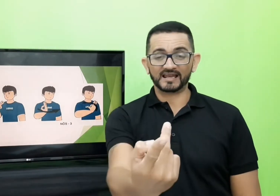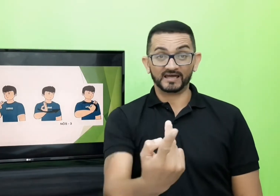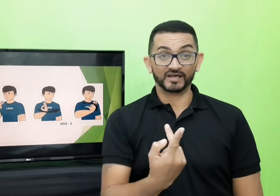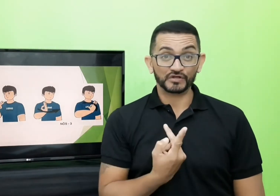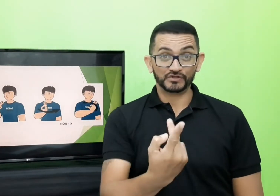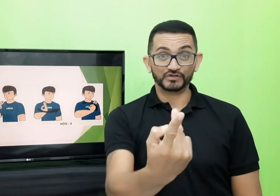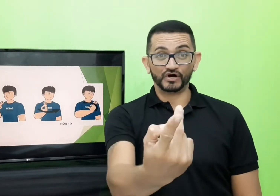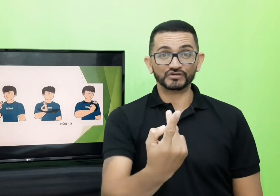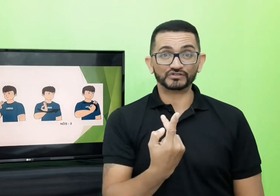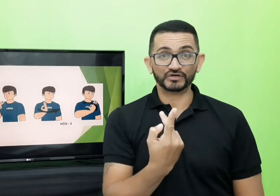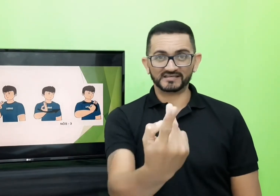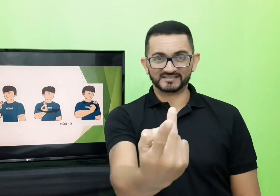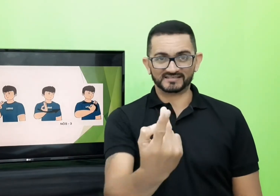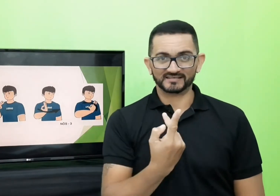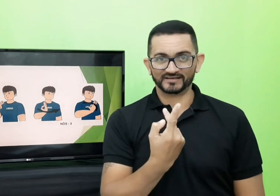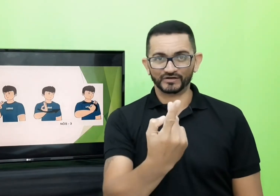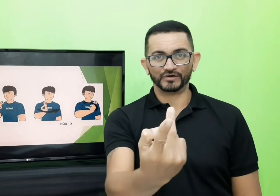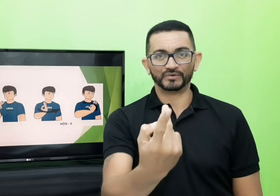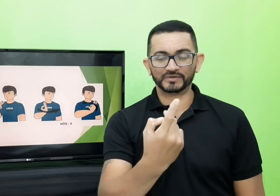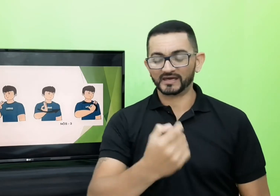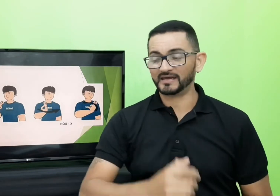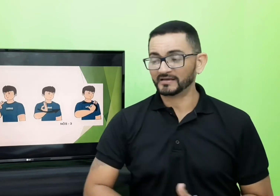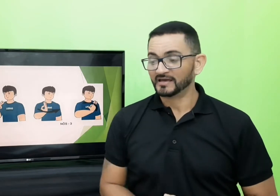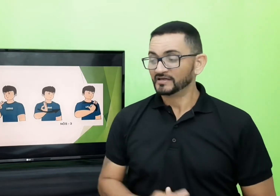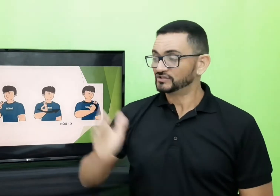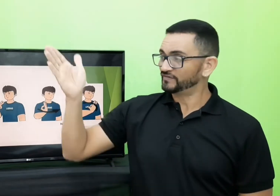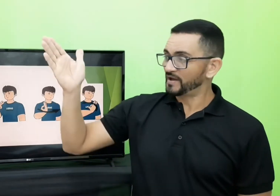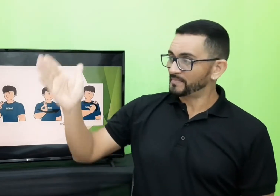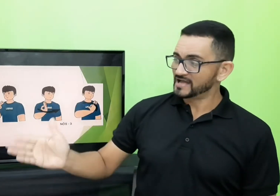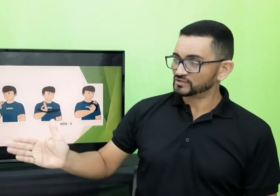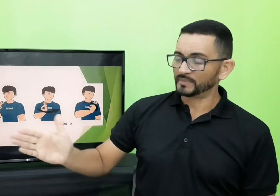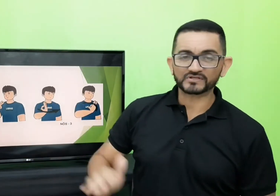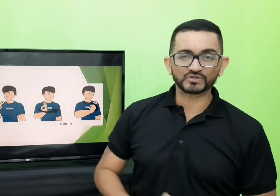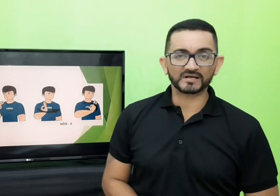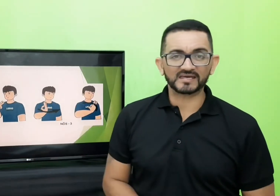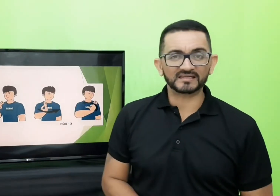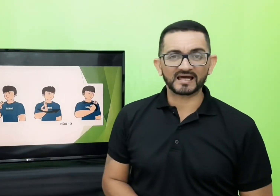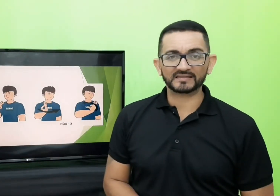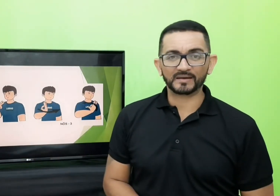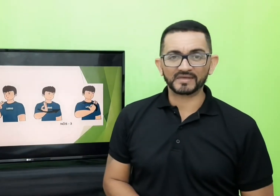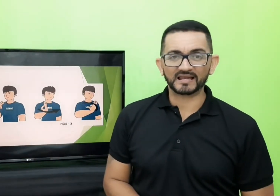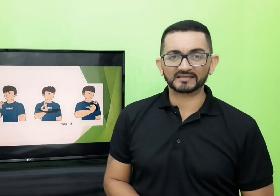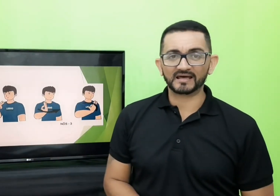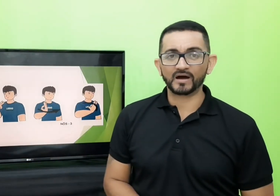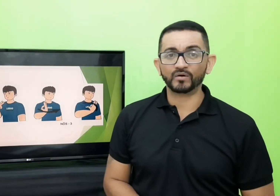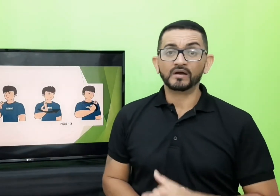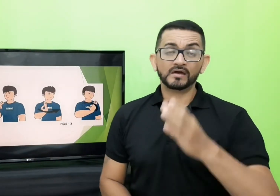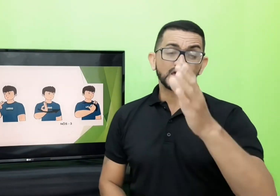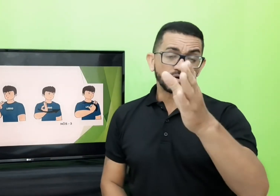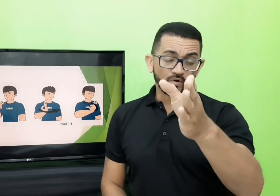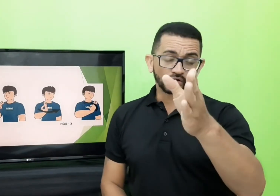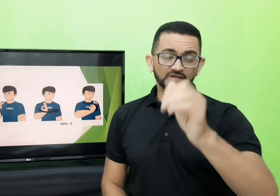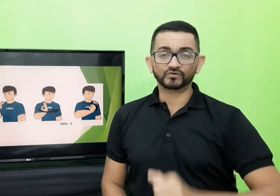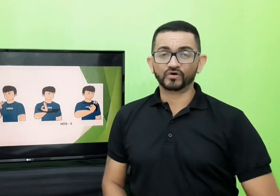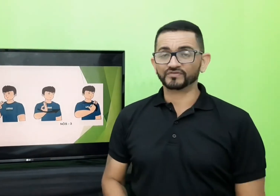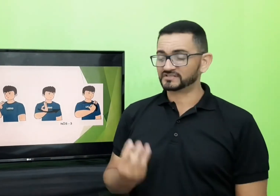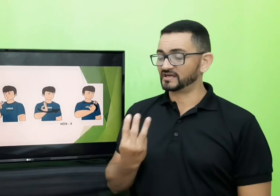tela. Nós dois. Ok? Se tiver mais uma pessoa aqui na minha lateral e contando com